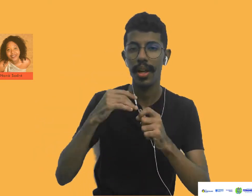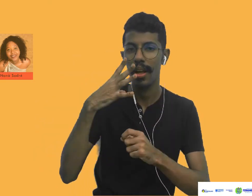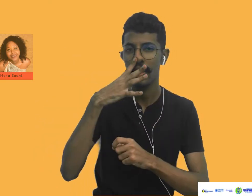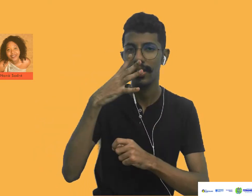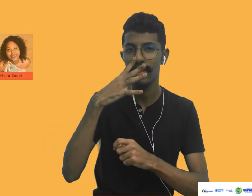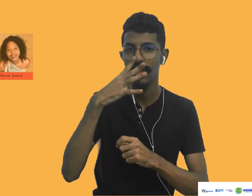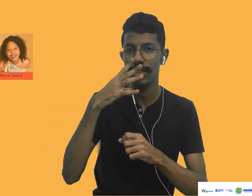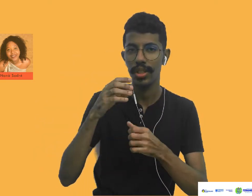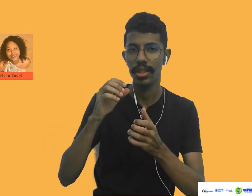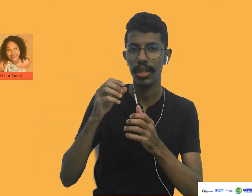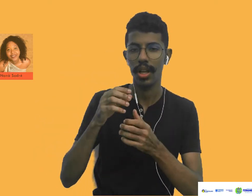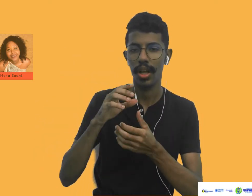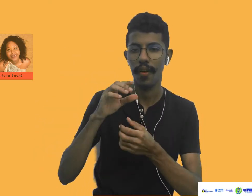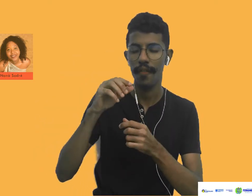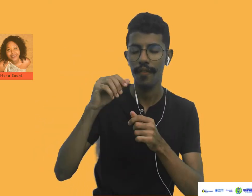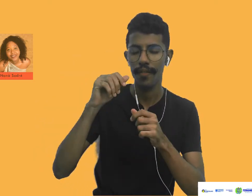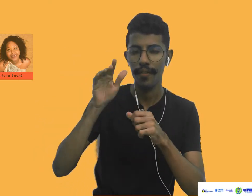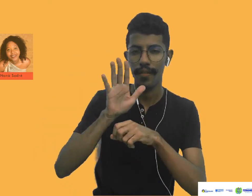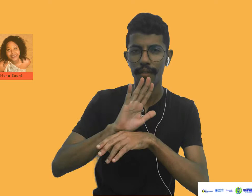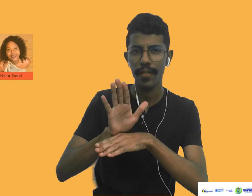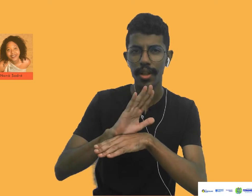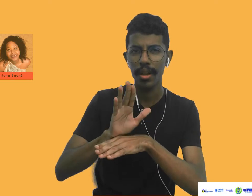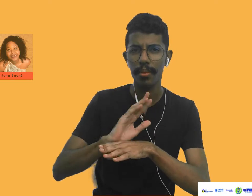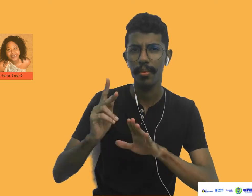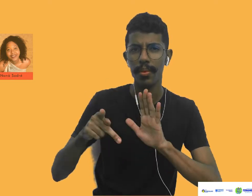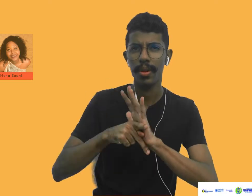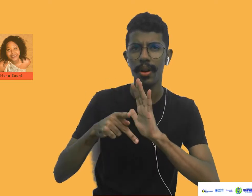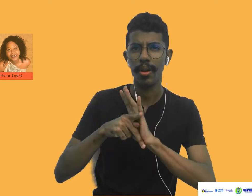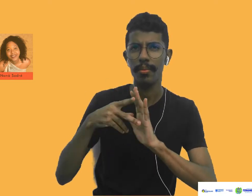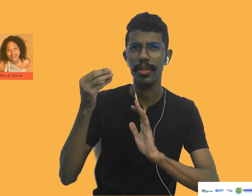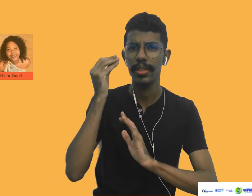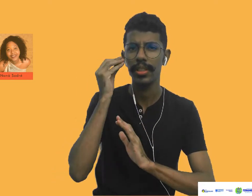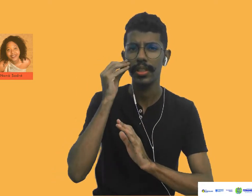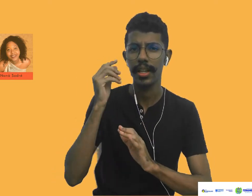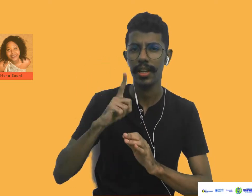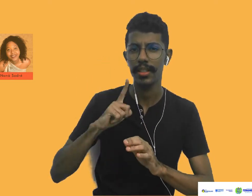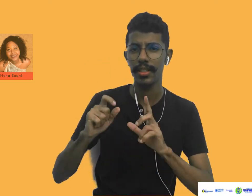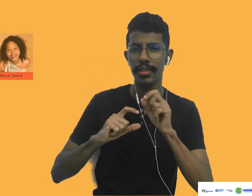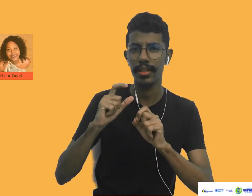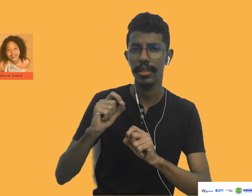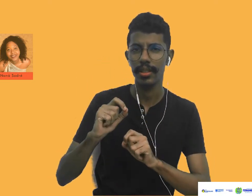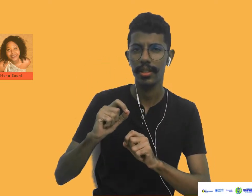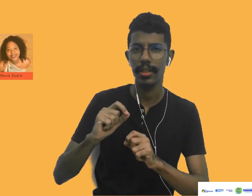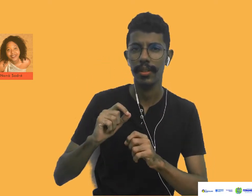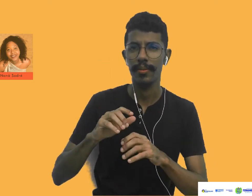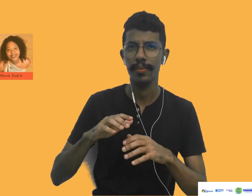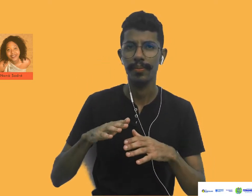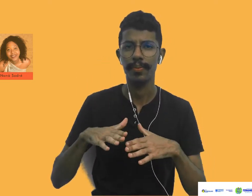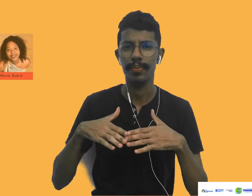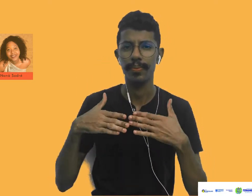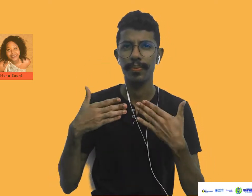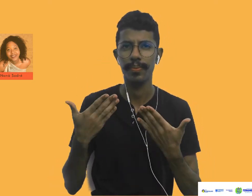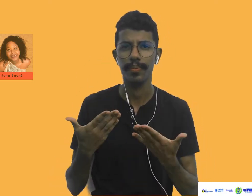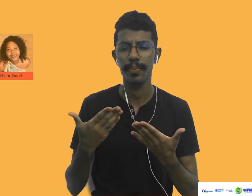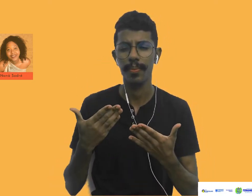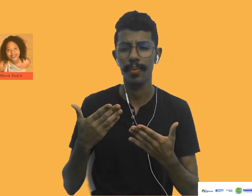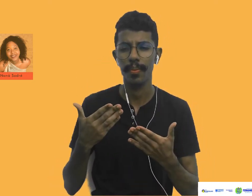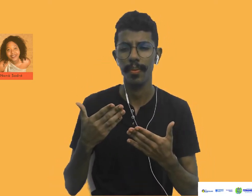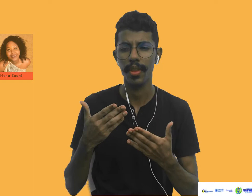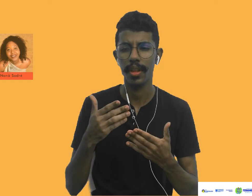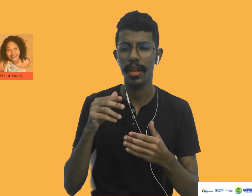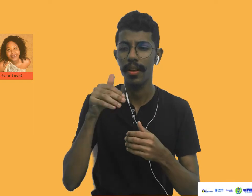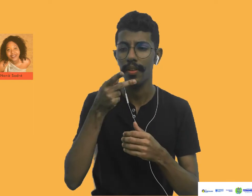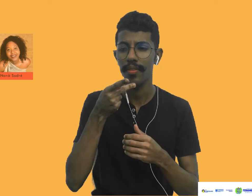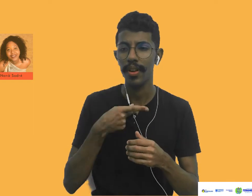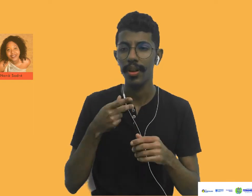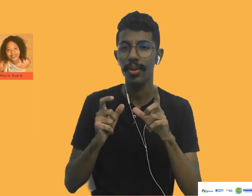SESC, e teve um momento que teve um documentário de um cenógrafo, que ele falou que seria